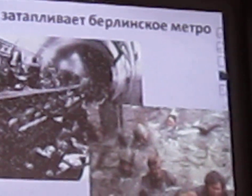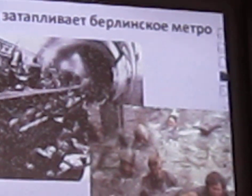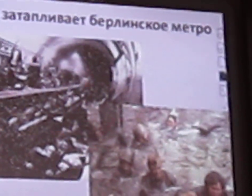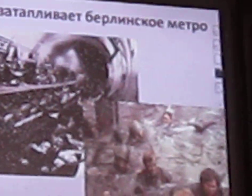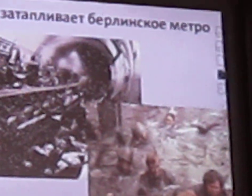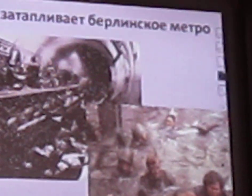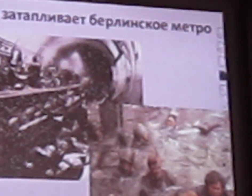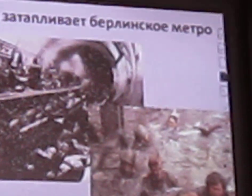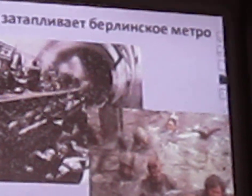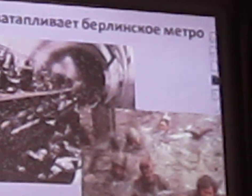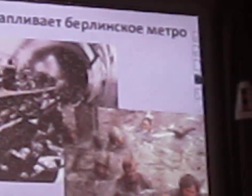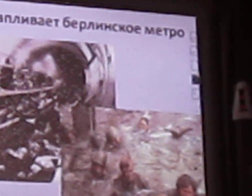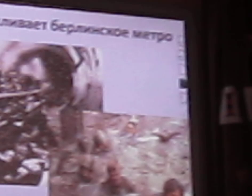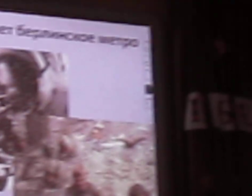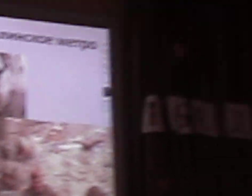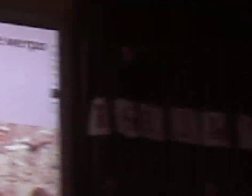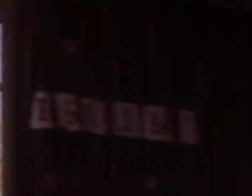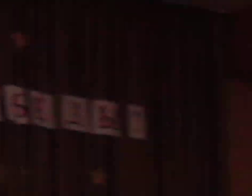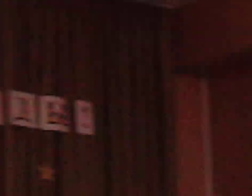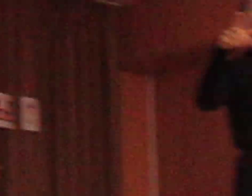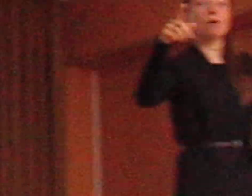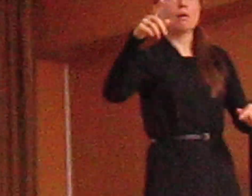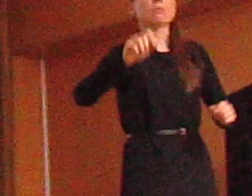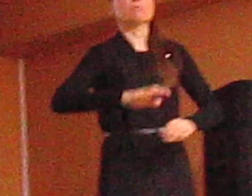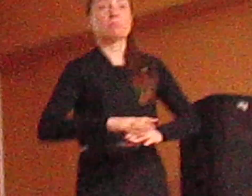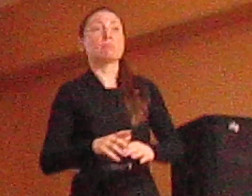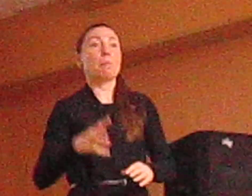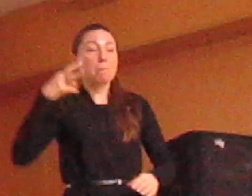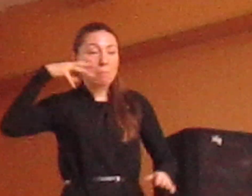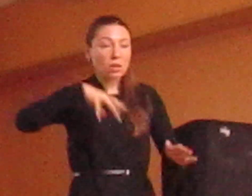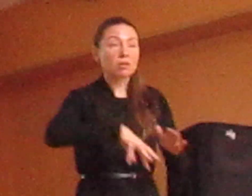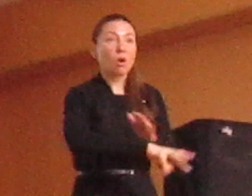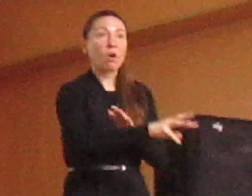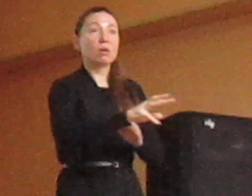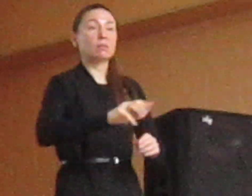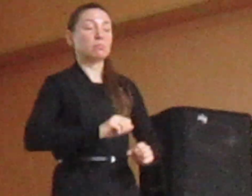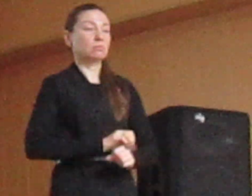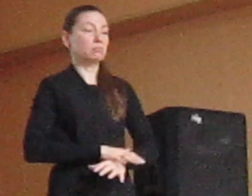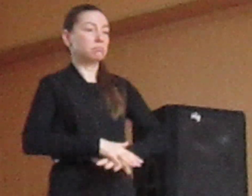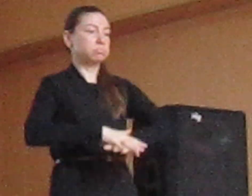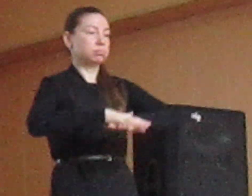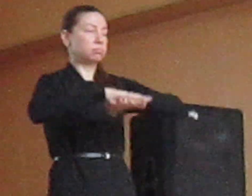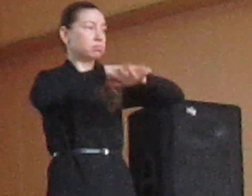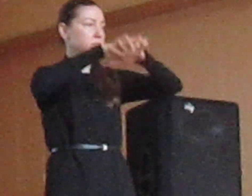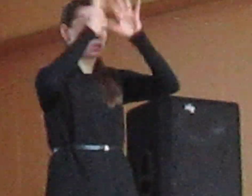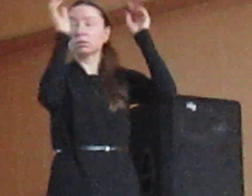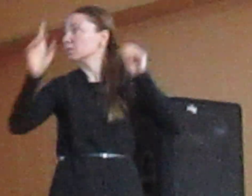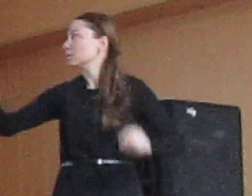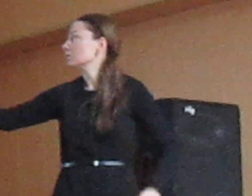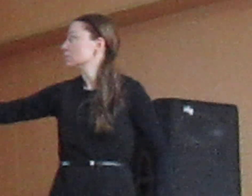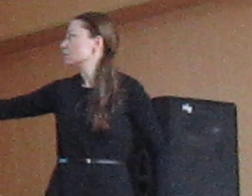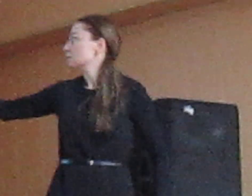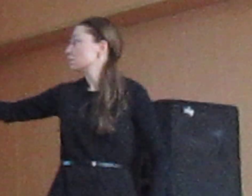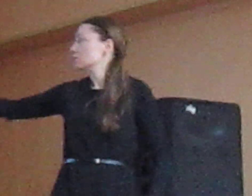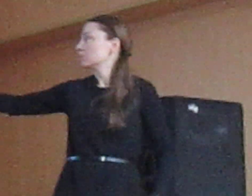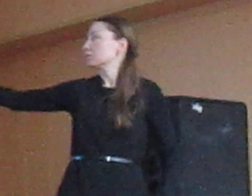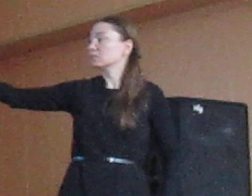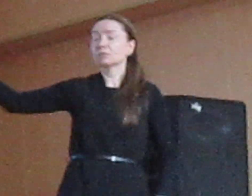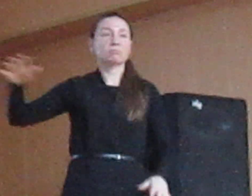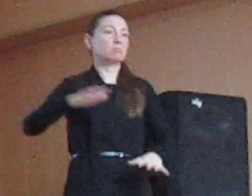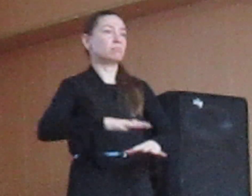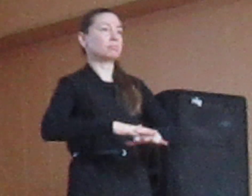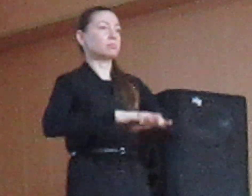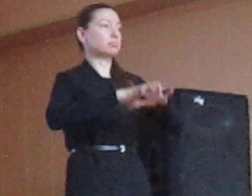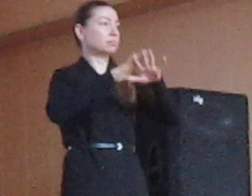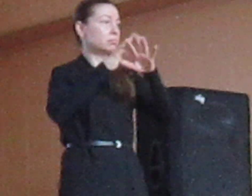этой реки главной берлинской, метро берлинское, затопить. И вот страшная картина была,